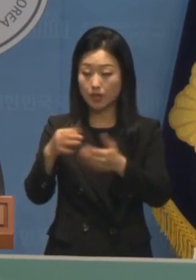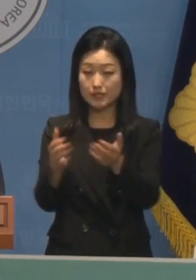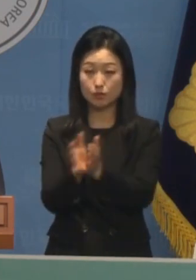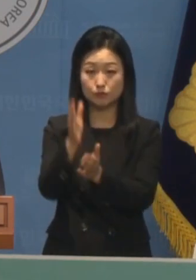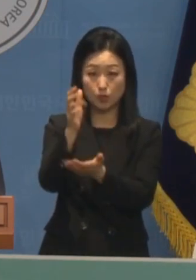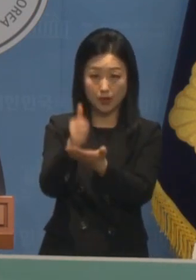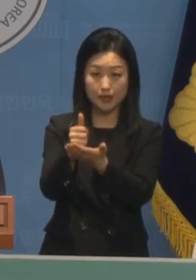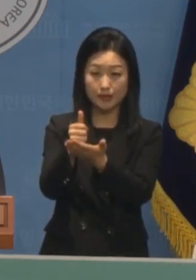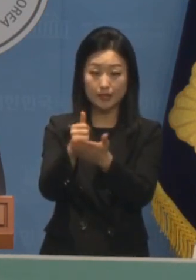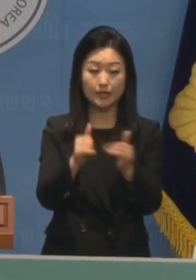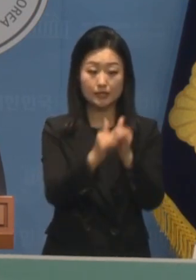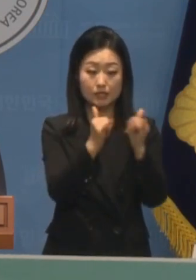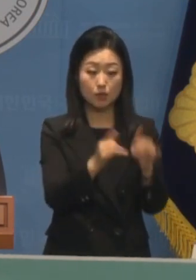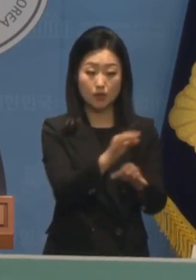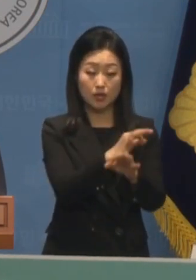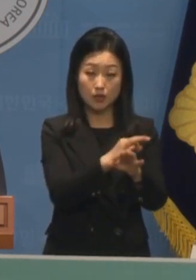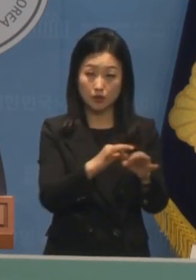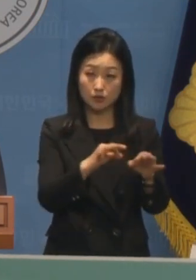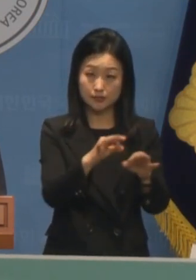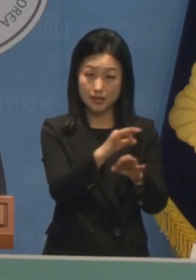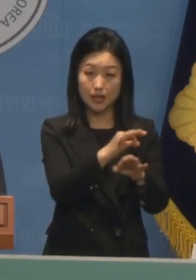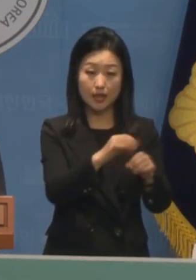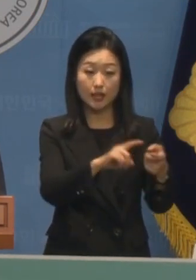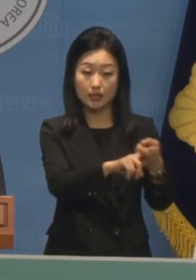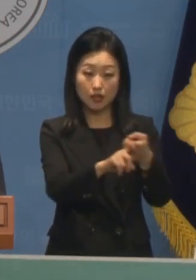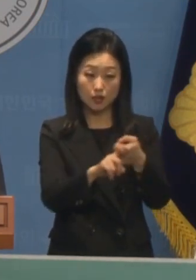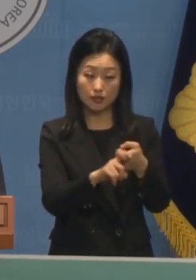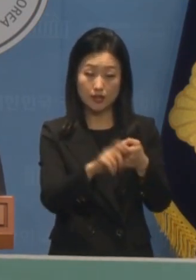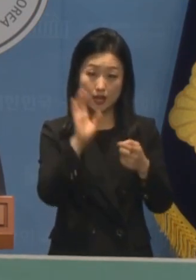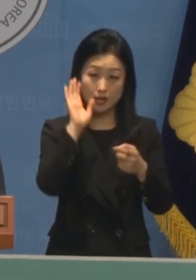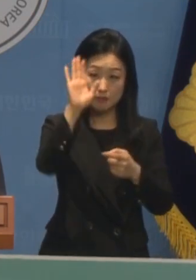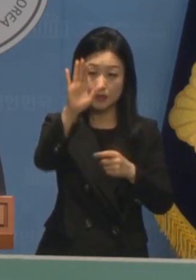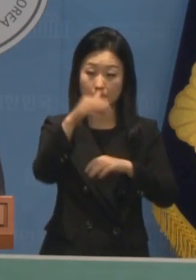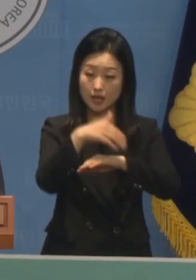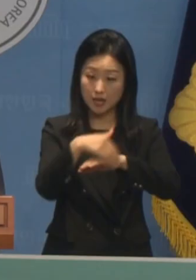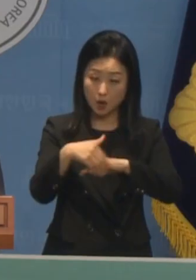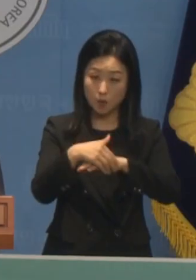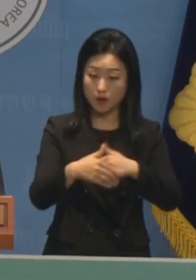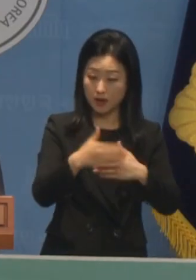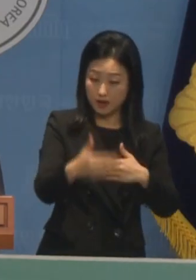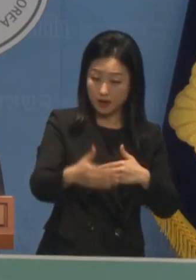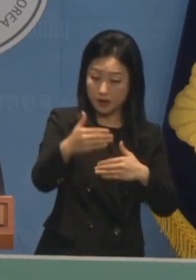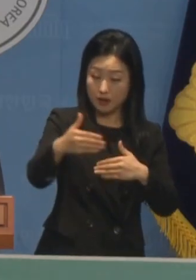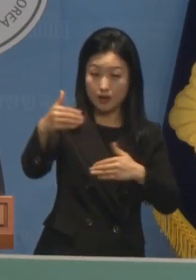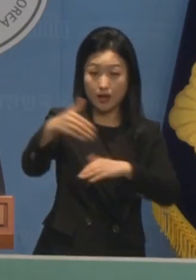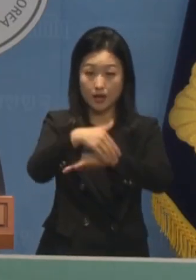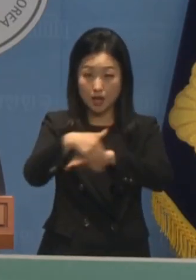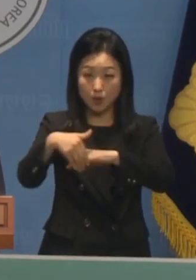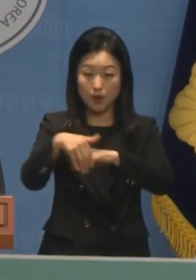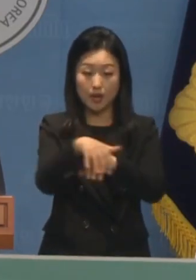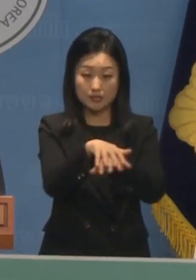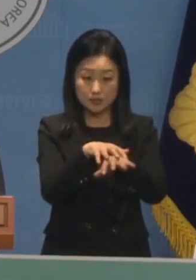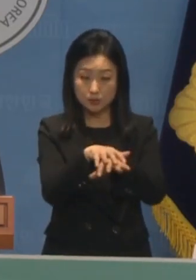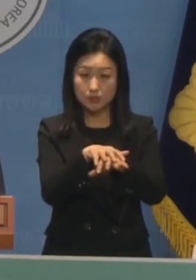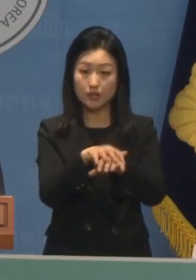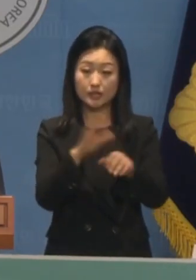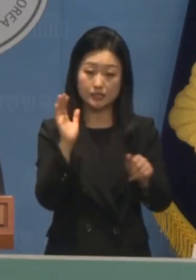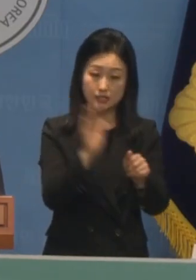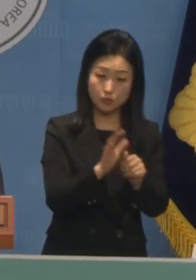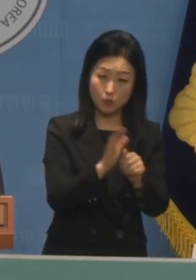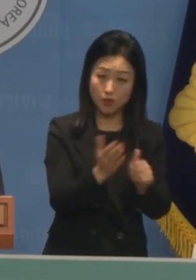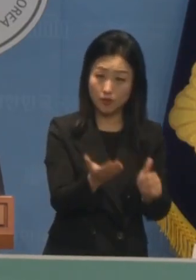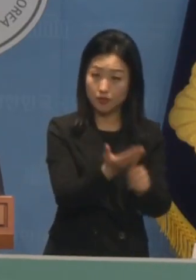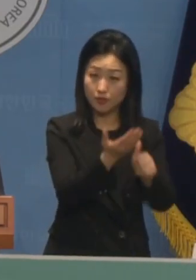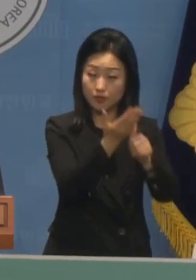장관이 사회연대경제의 중장기 추진 방향과 주요 과제, 사회연대경제조직 지원 및 육성 방안, 사회적